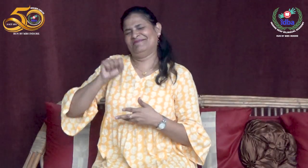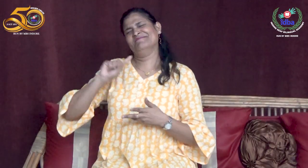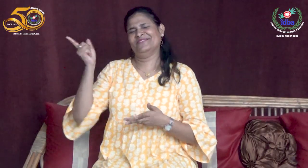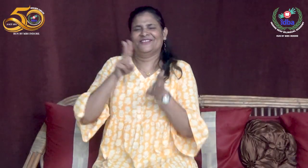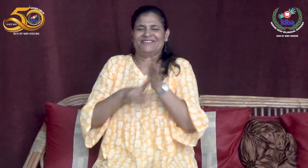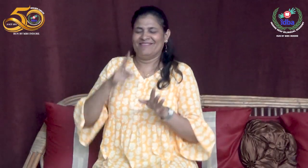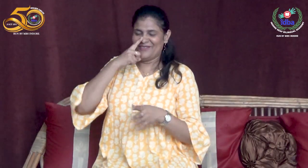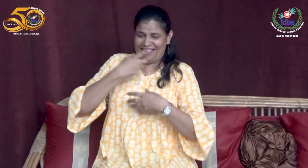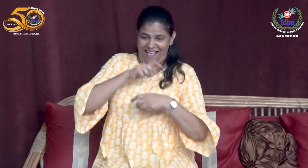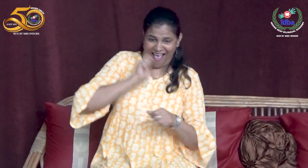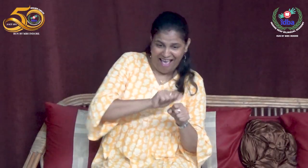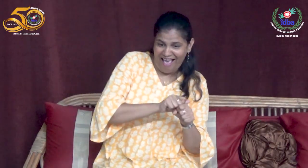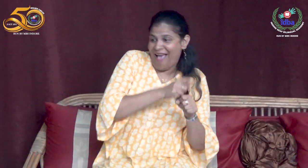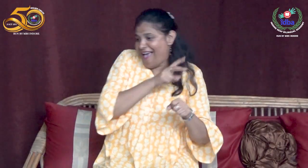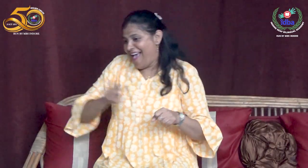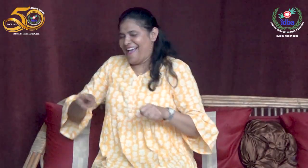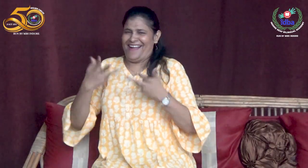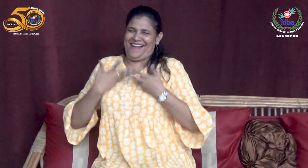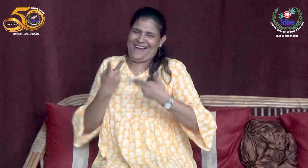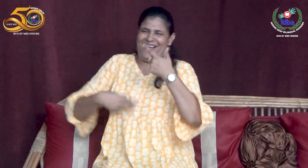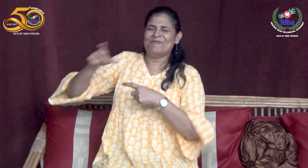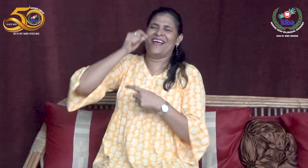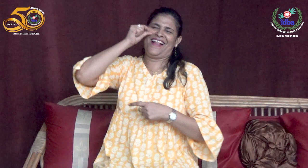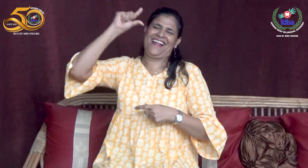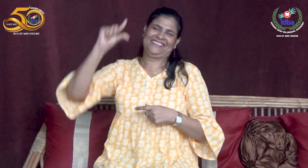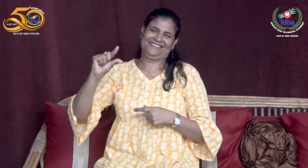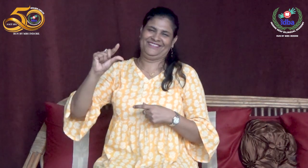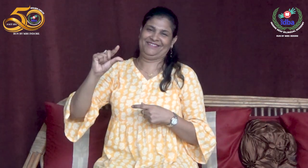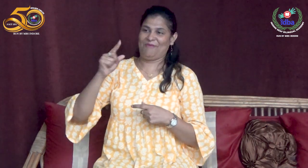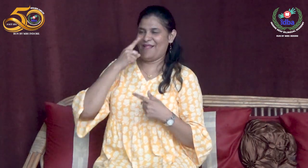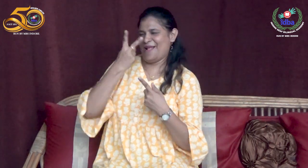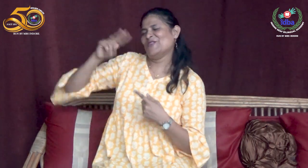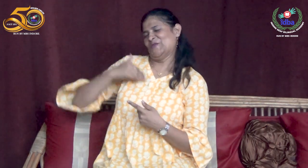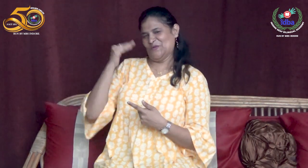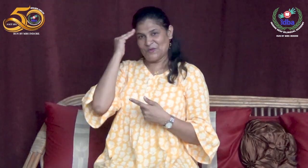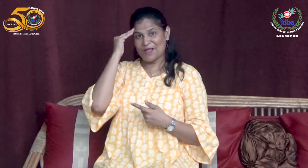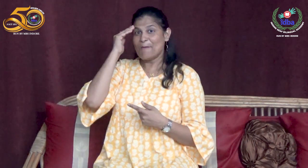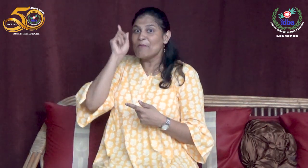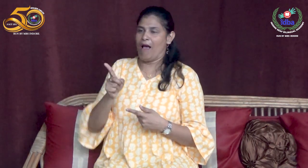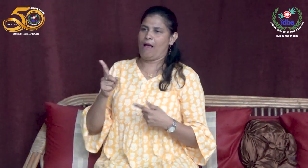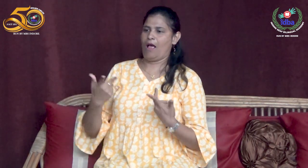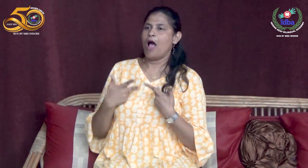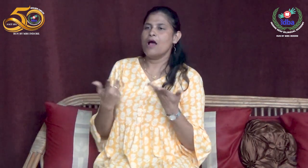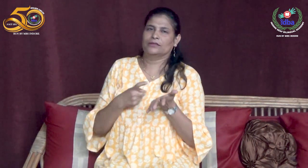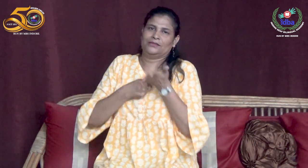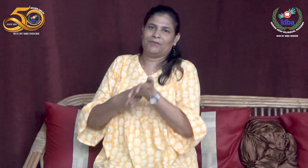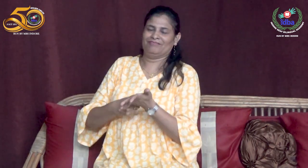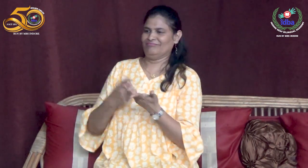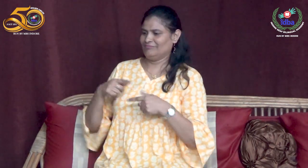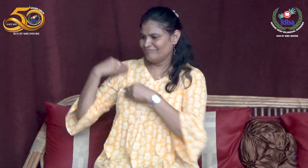रहे। थोड़ा बहुत थकान होती है, नेचुरल है, लड़की के लिए सब कुछ करना मुश्किल है, बट फिर भी मुझे पता है ये बात, बट फिर भी हमें रिस्पेक्ट